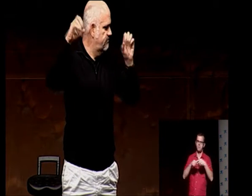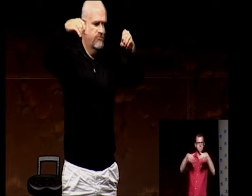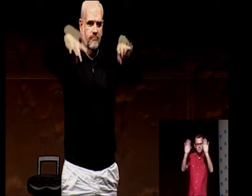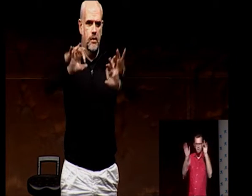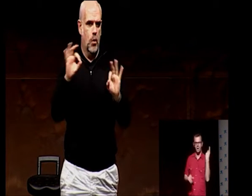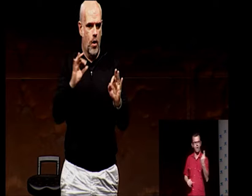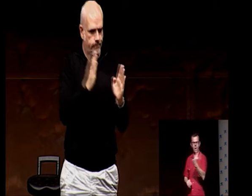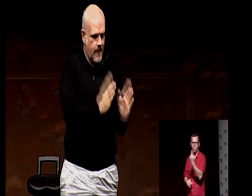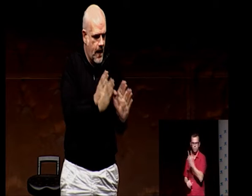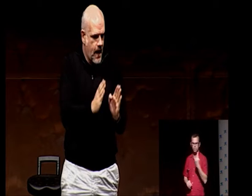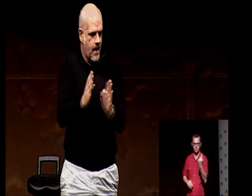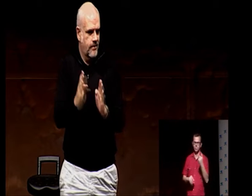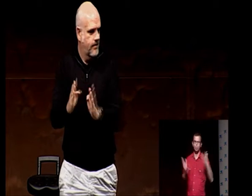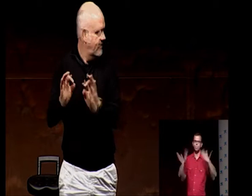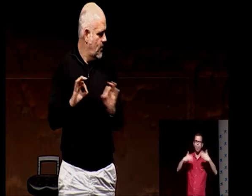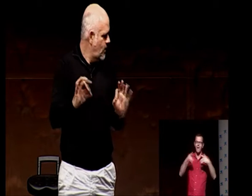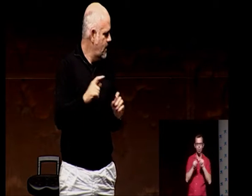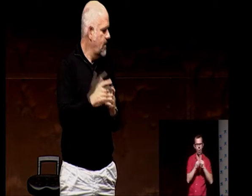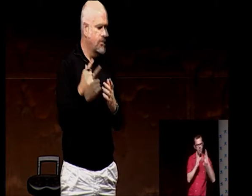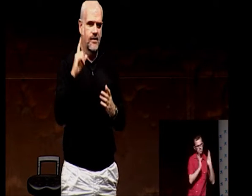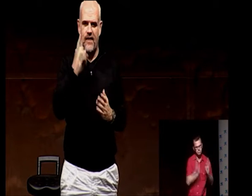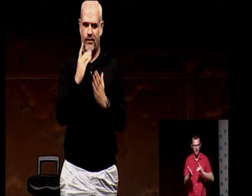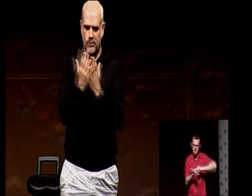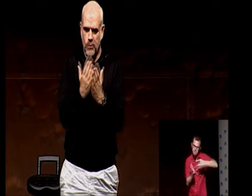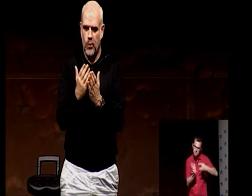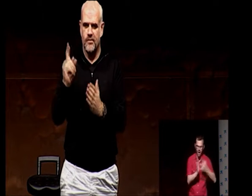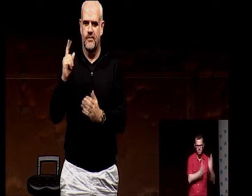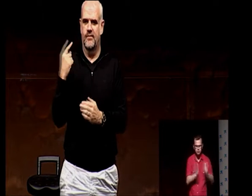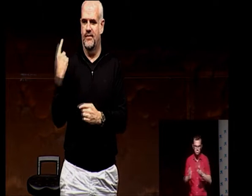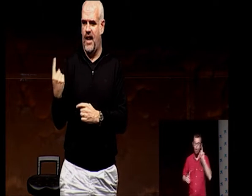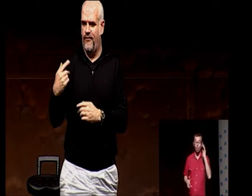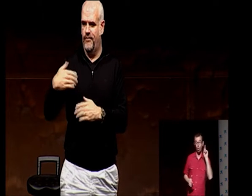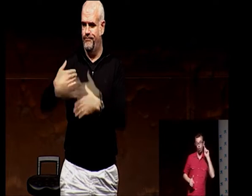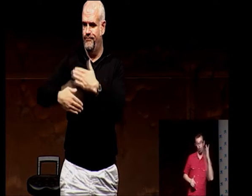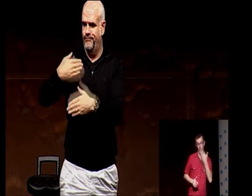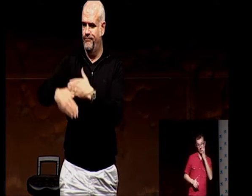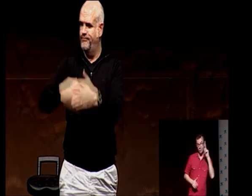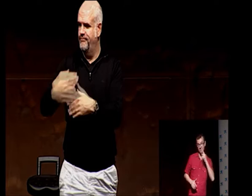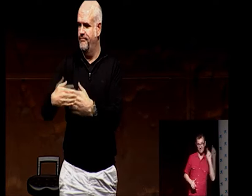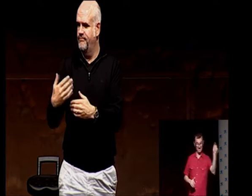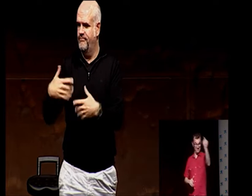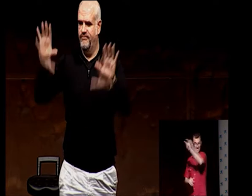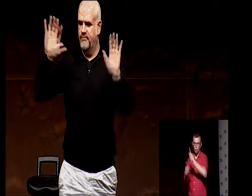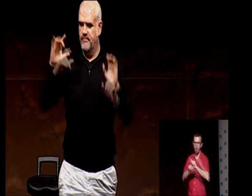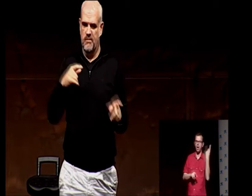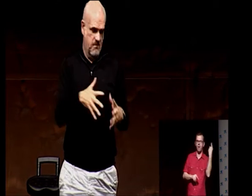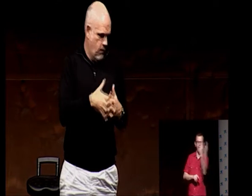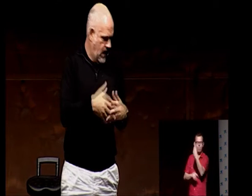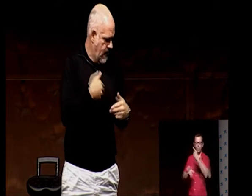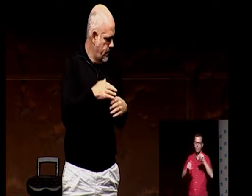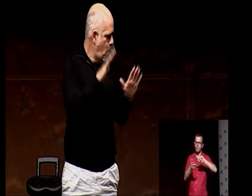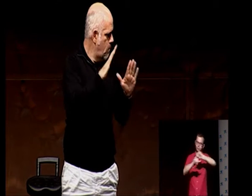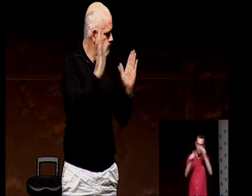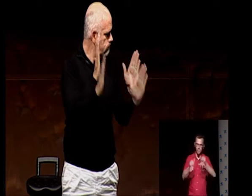Irlanda el concepto de identidad como persona sorda es algo más espontáneo es algo